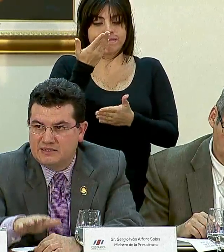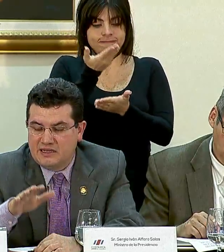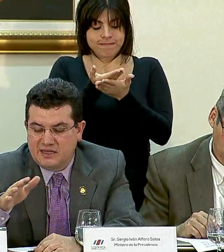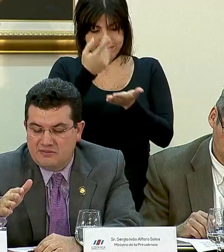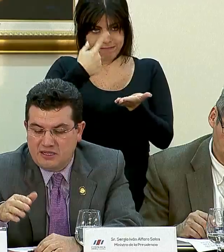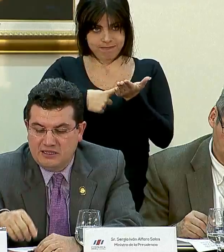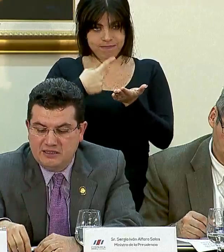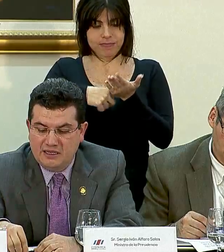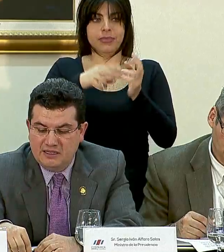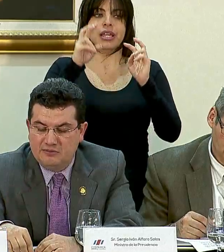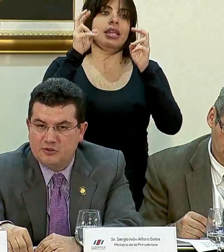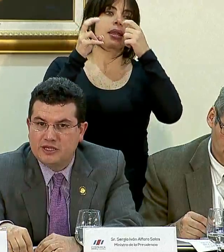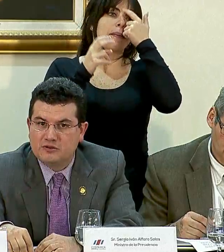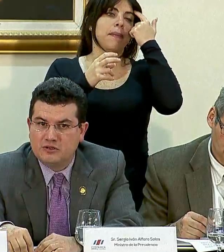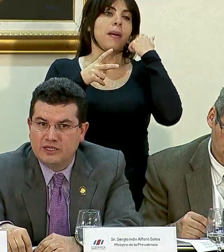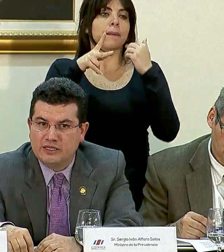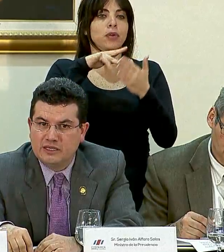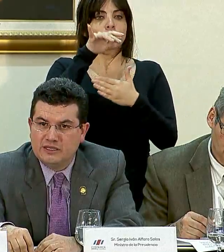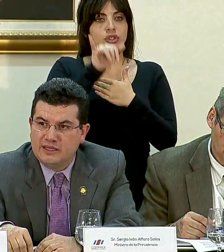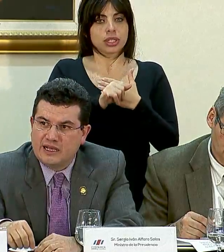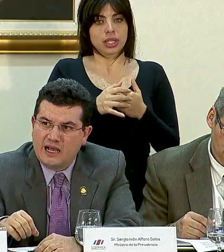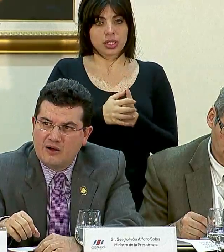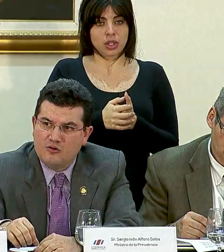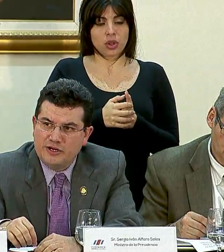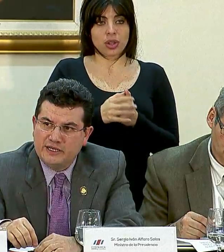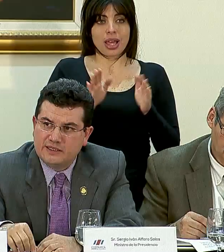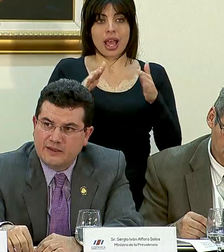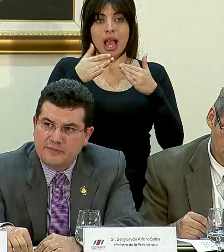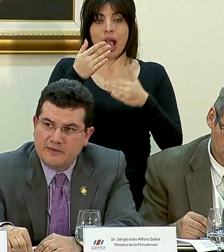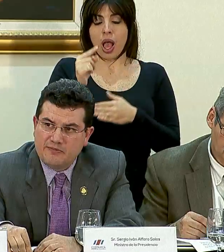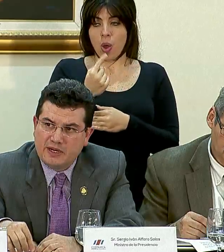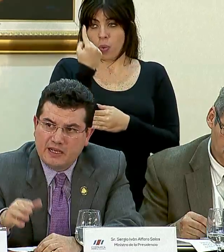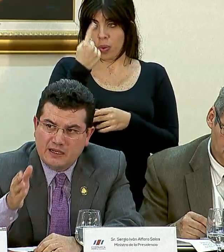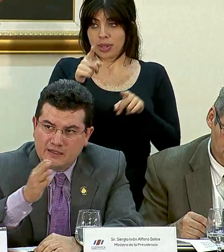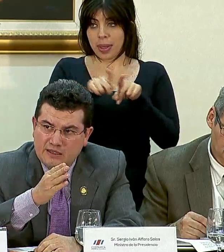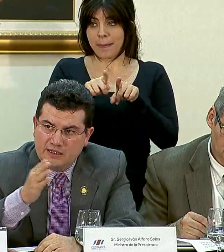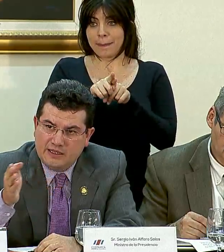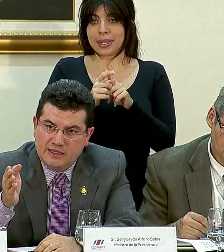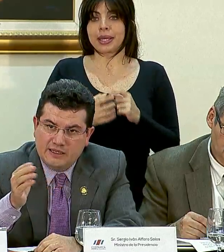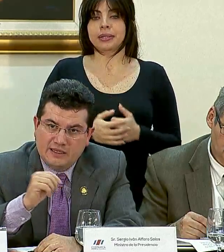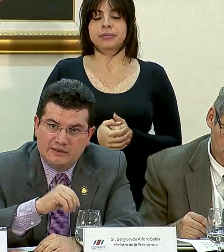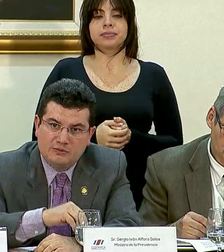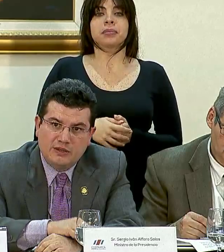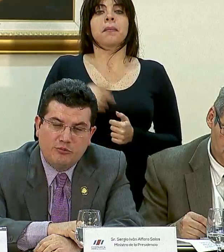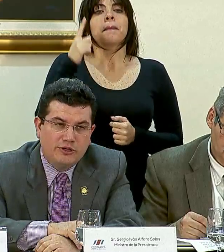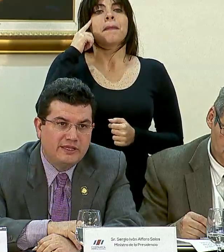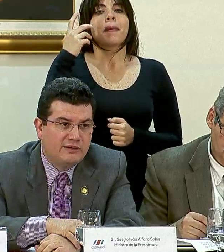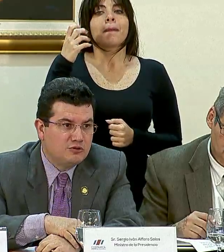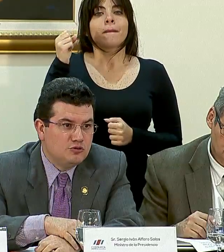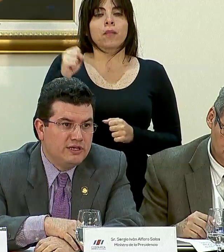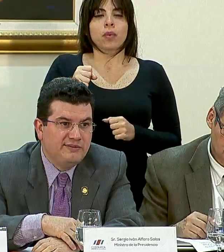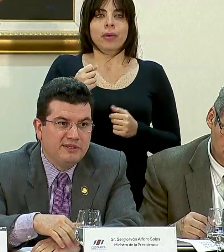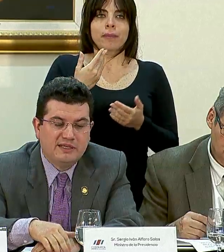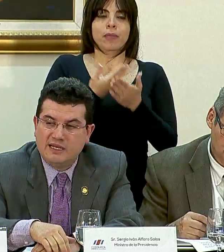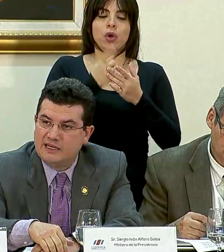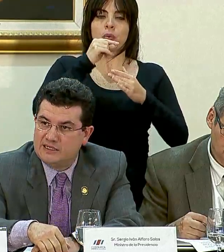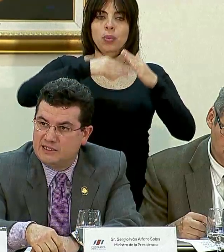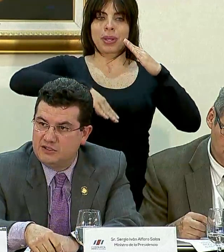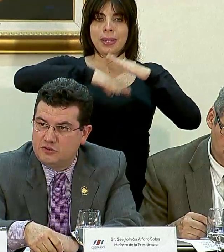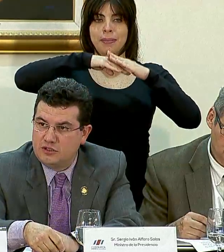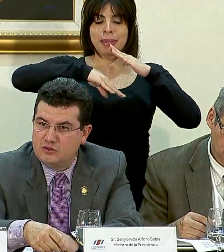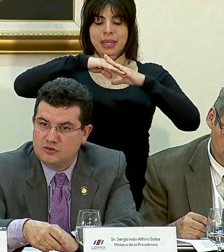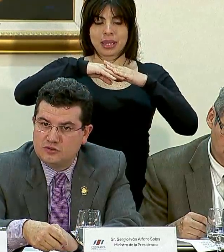mesa. Está el tema, el proyecto de caja única también para… que le pone, digamos, un límite